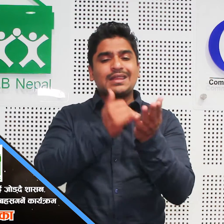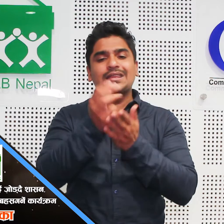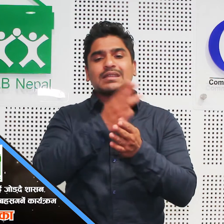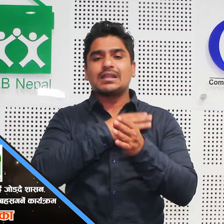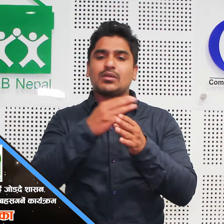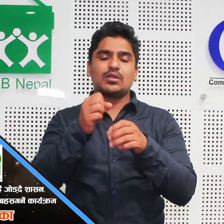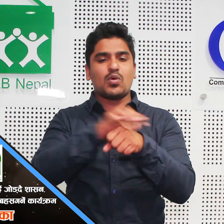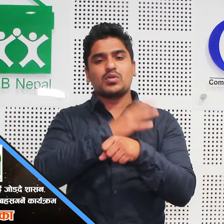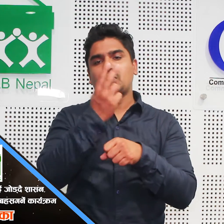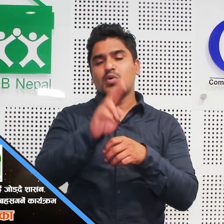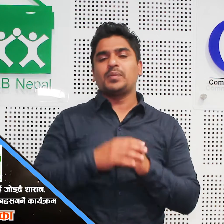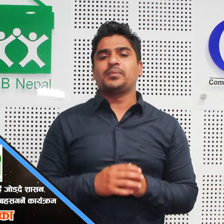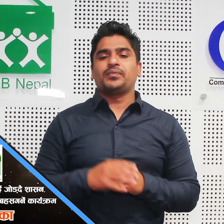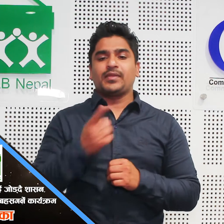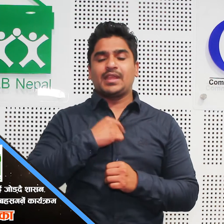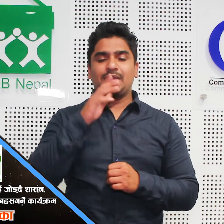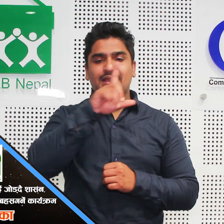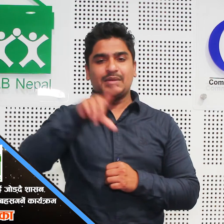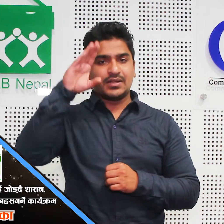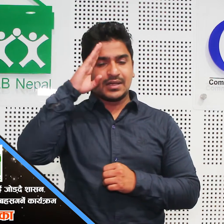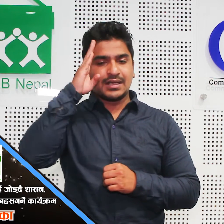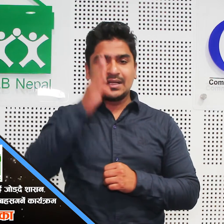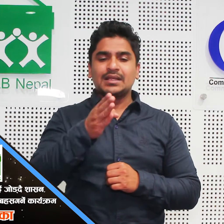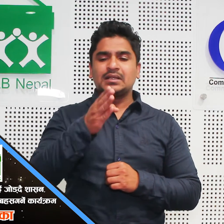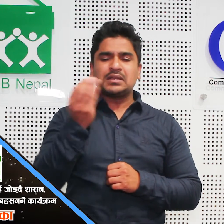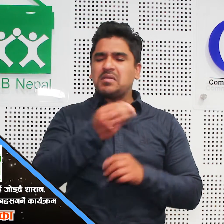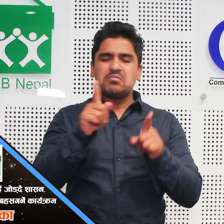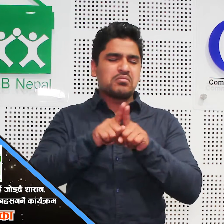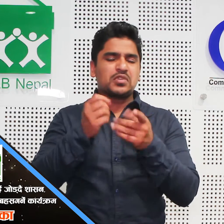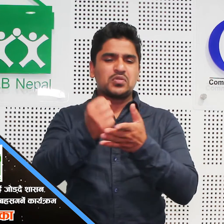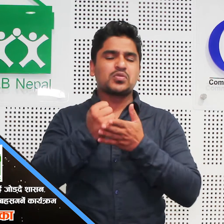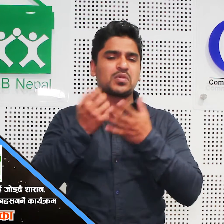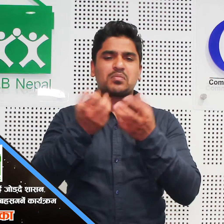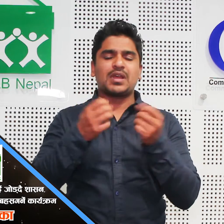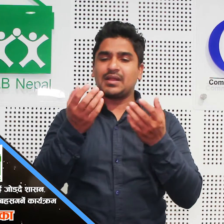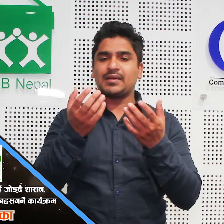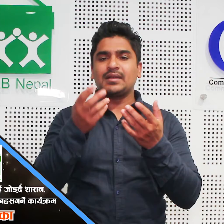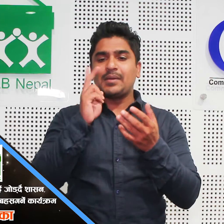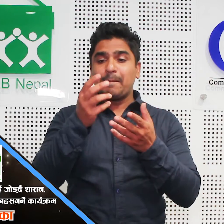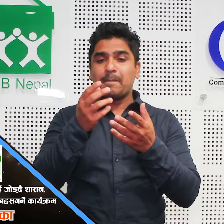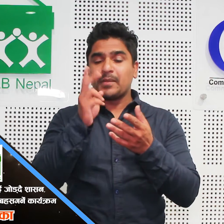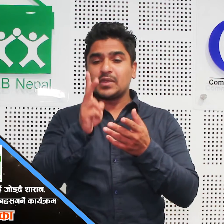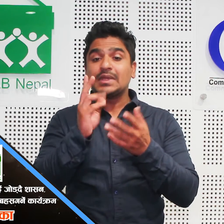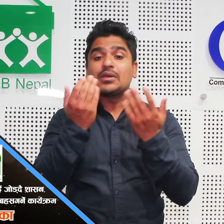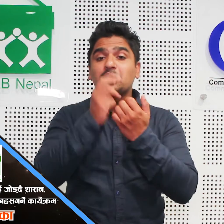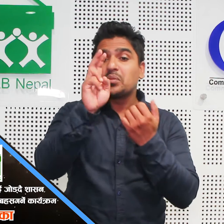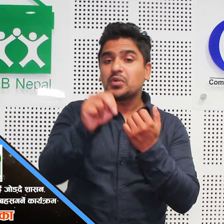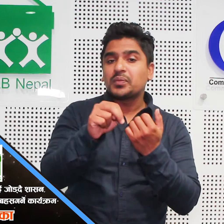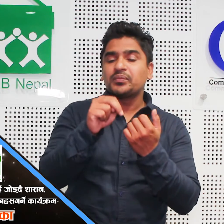प्रभावित भएको थियो, त्यो हामीले नेपाल सरकारले स्थानीयमा केही पाएन, हामी अनि पाएन त्यसपछि हामीले के गर्नु पर्यो, सुविस्ता दिने